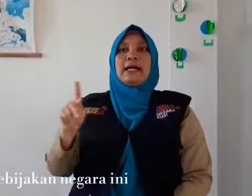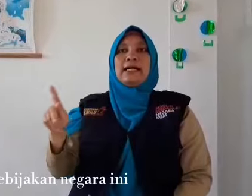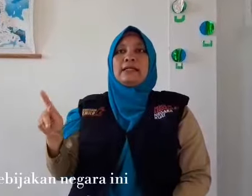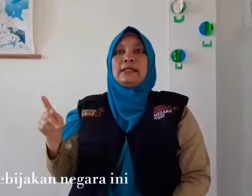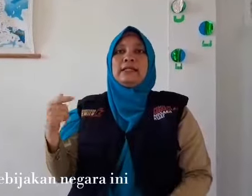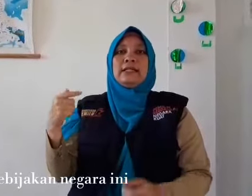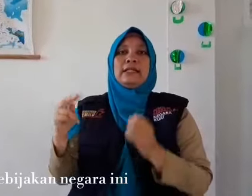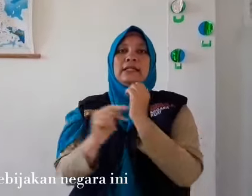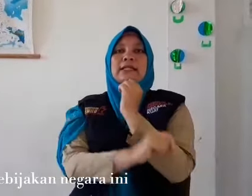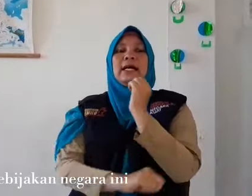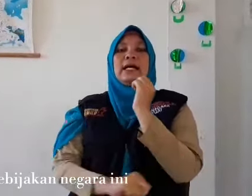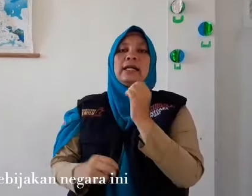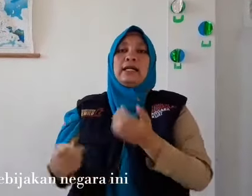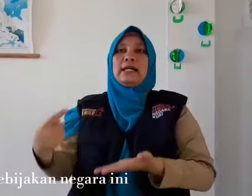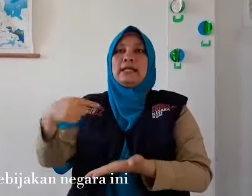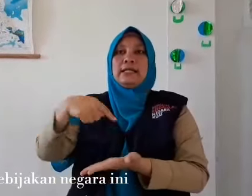kebijakan negara